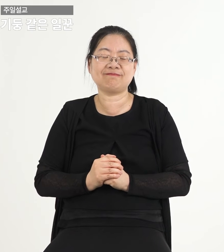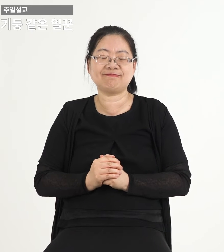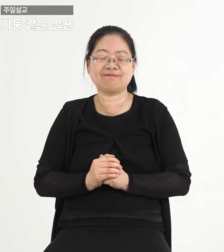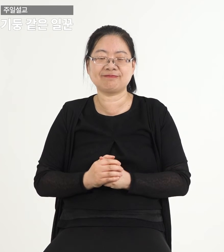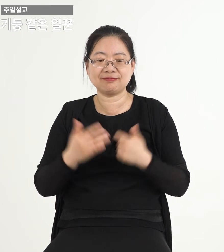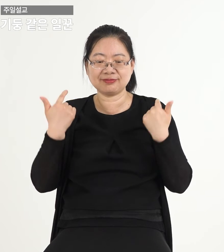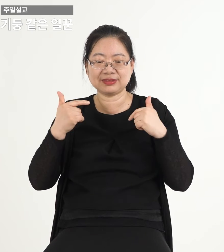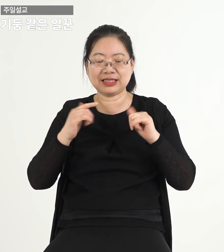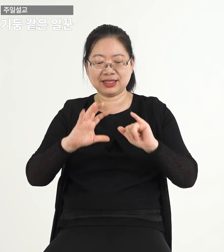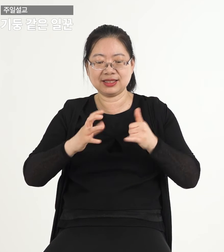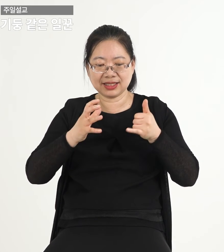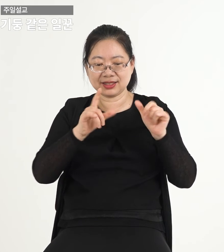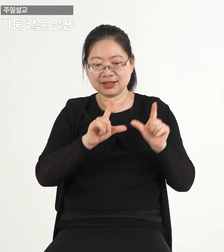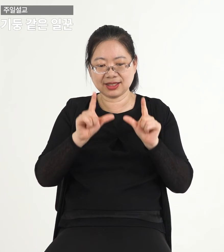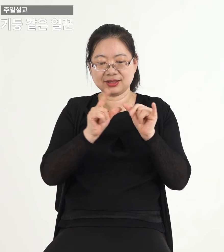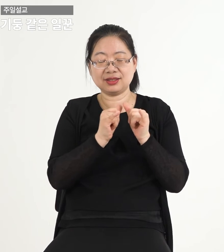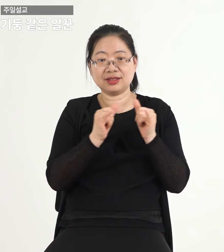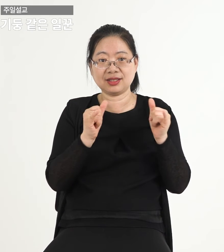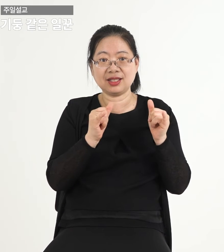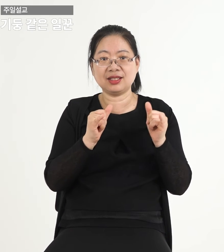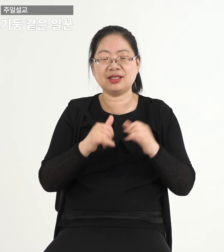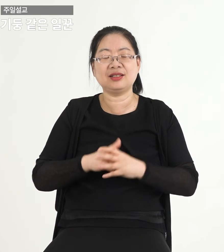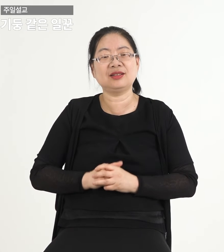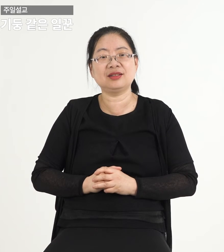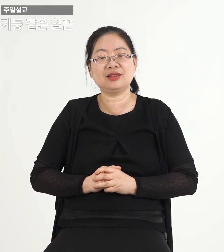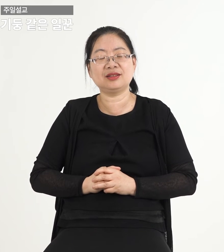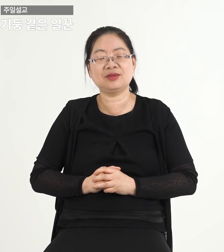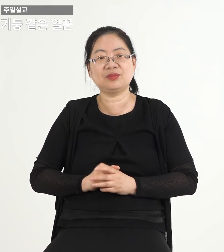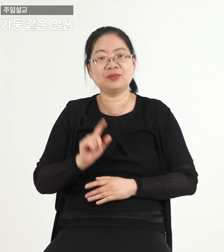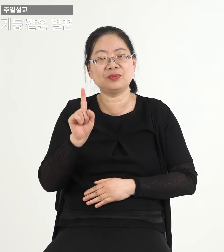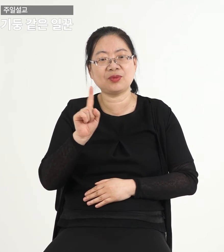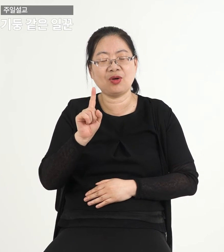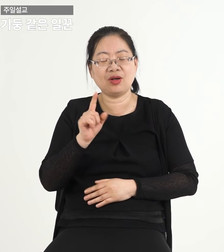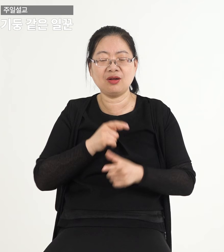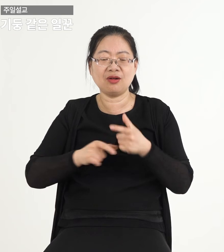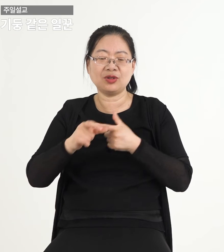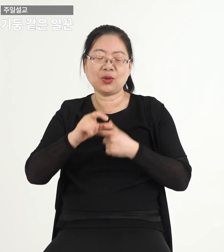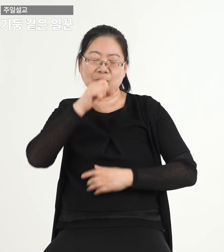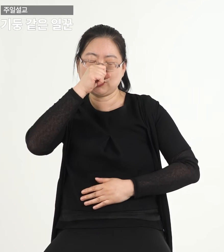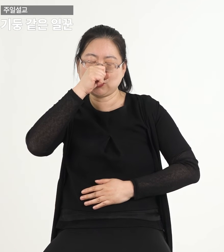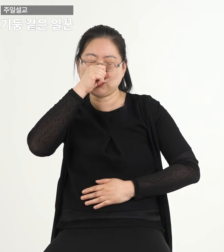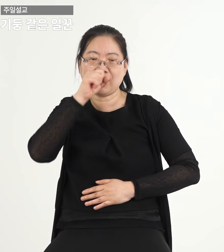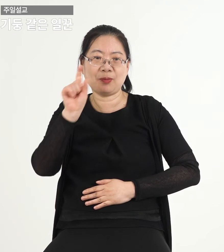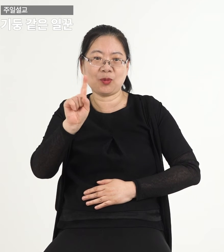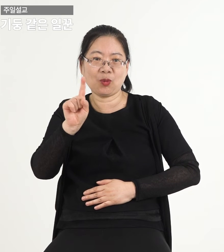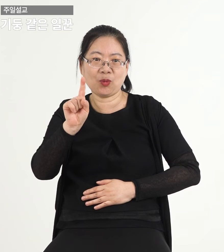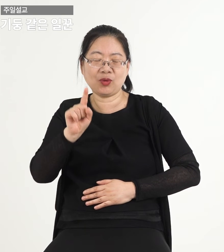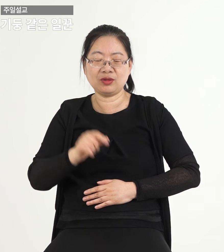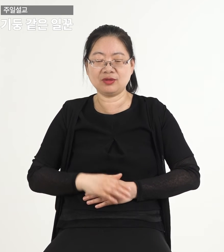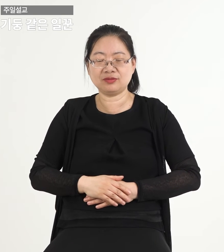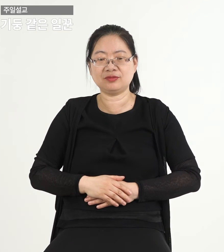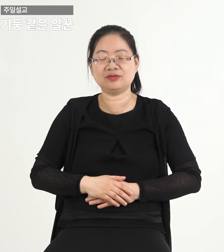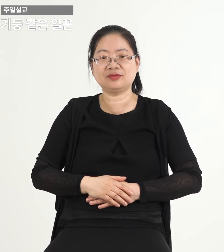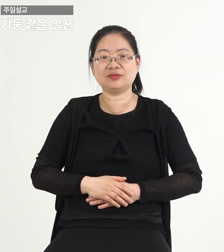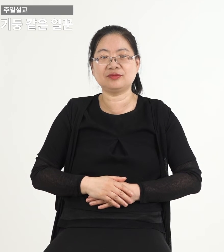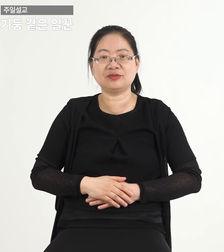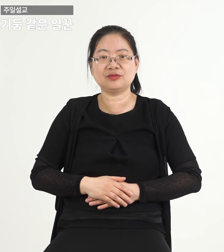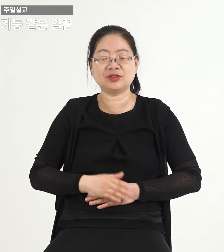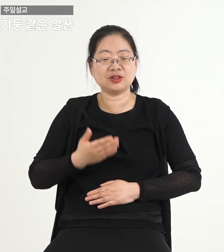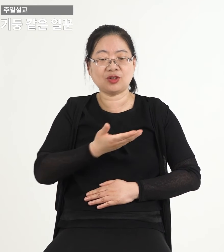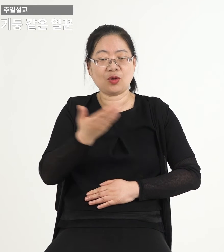항상 이 땅의 사람들은 better than 뭐가 더 좋을까? 어느 게 더 좋을까?